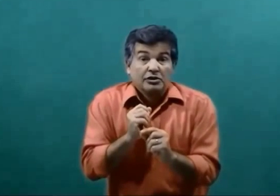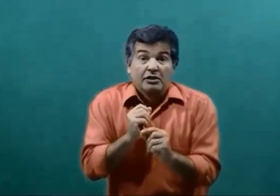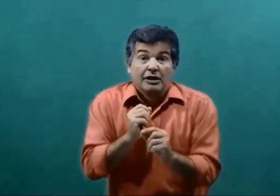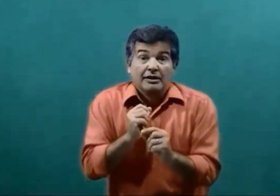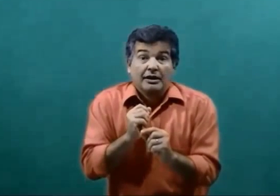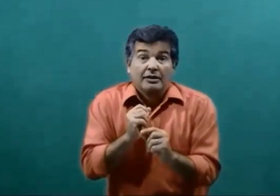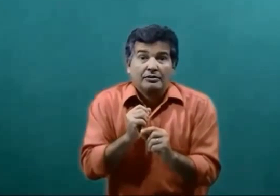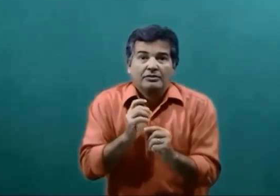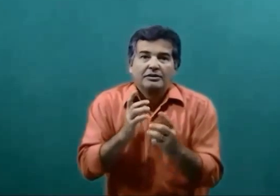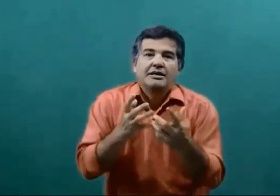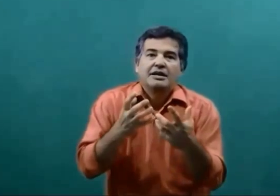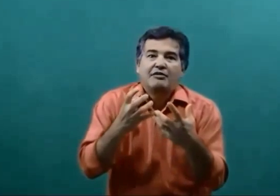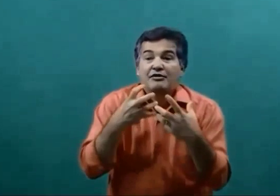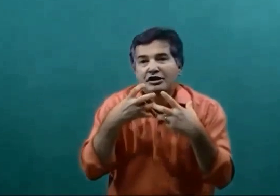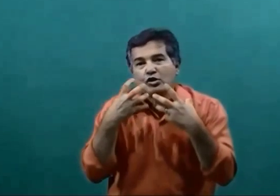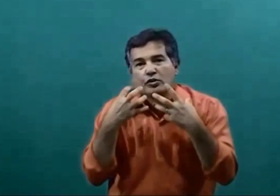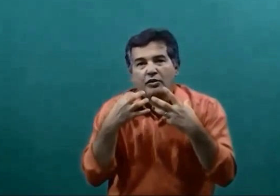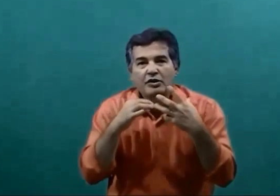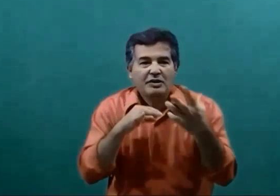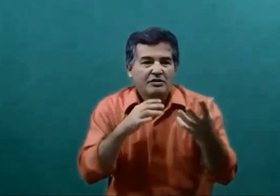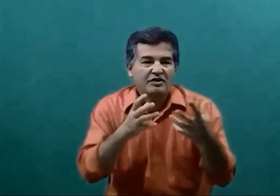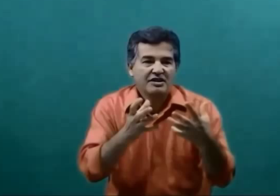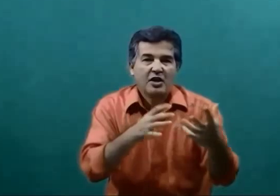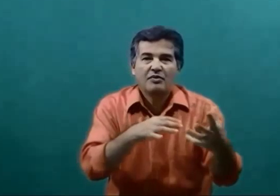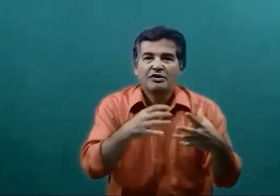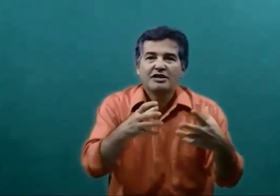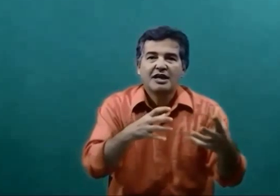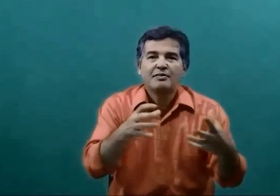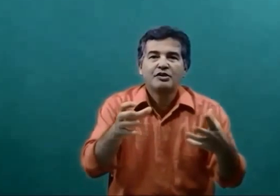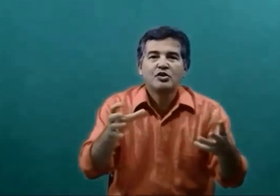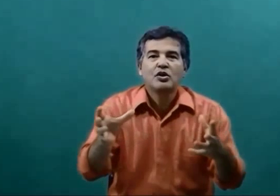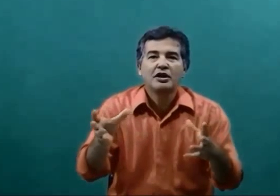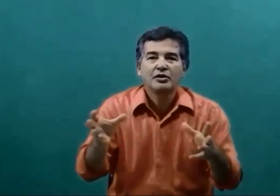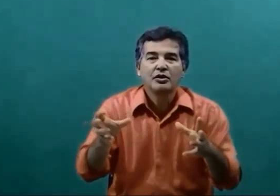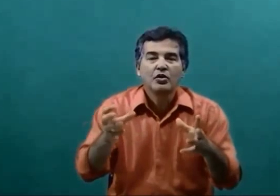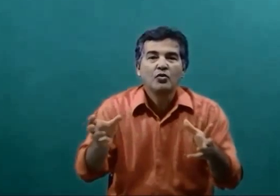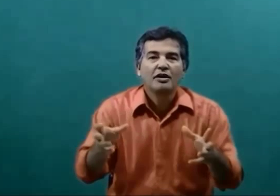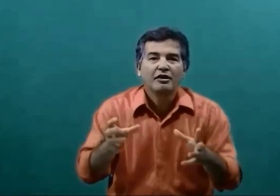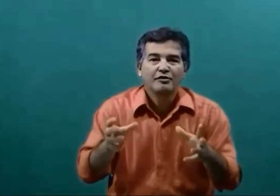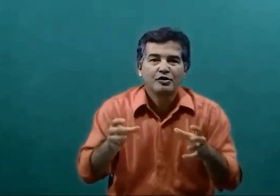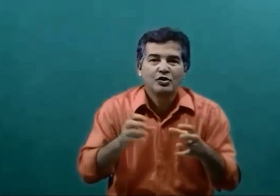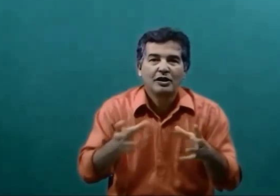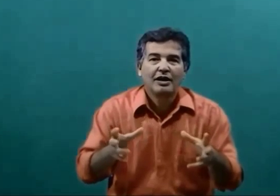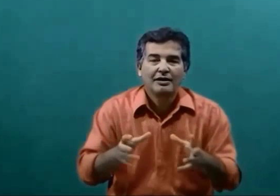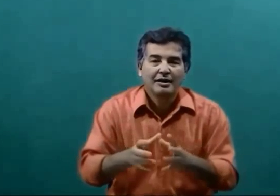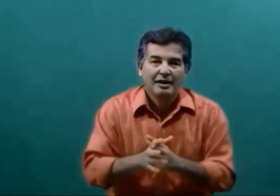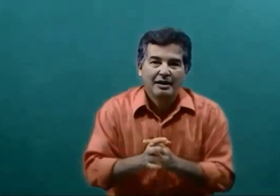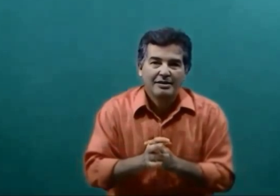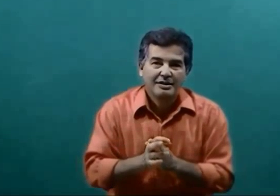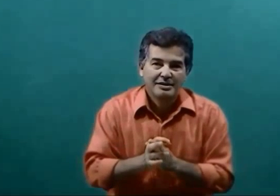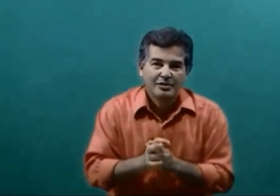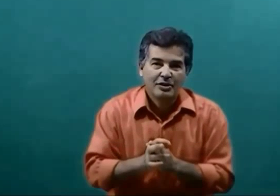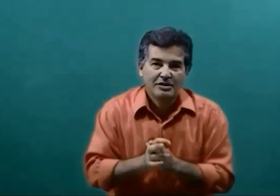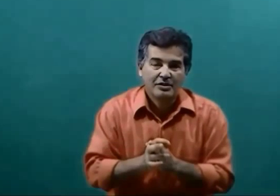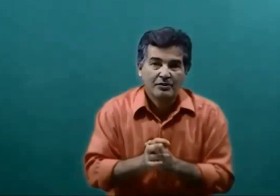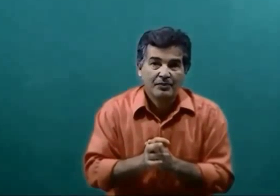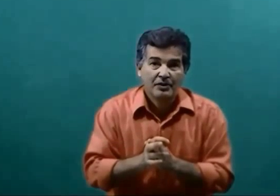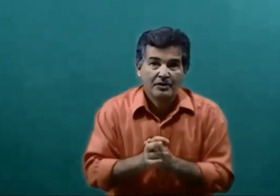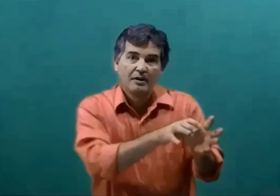Encontrei um ladrão. Quer dizer, aí você junta com a expressão facial para você sair posicionando como é que vai funcionar esta situação. Quando